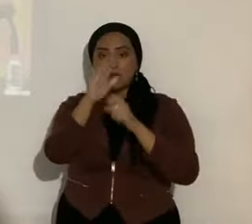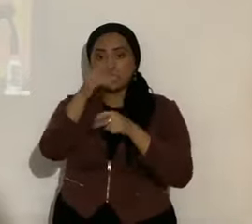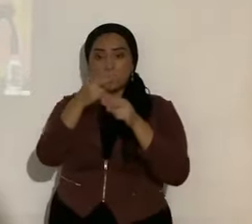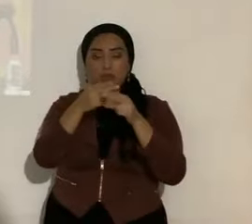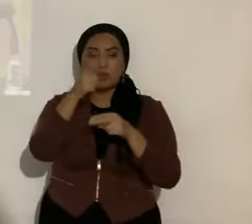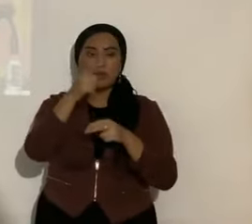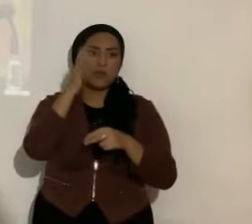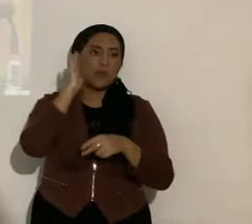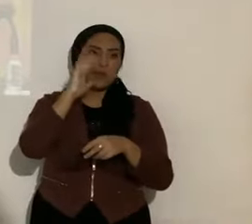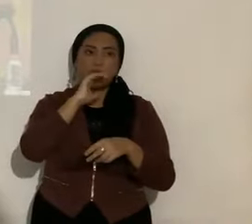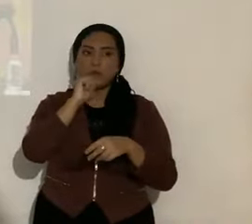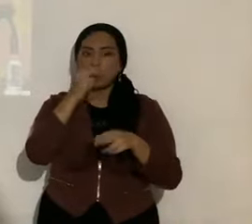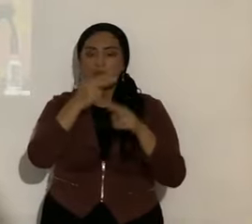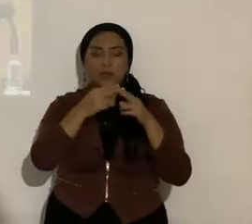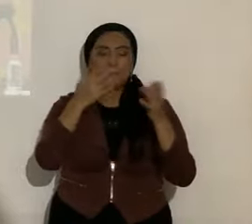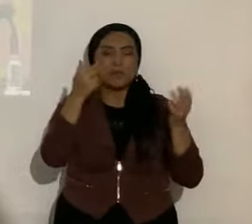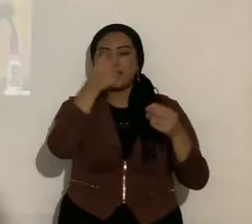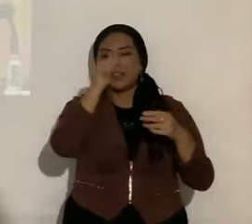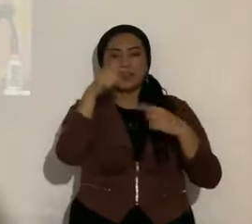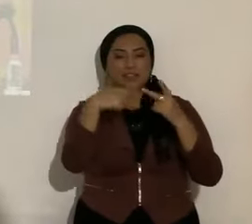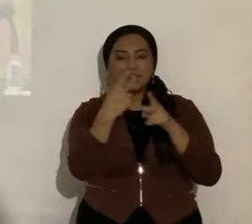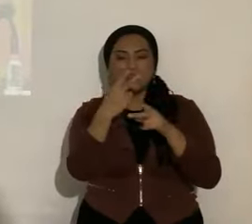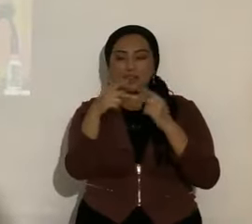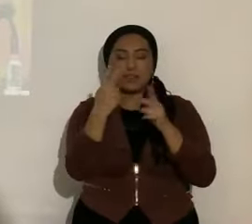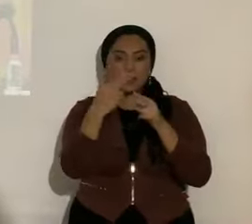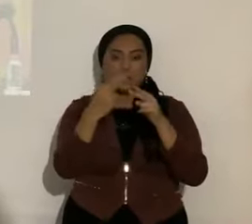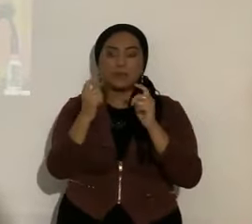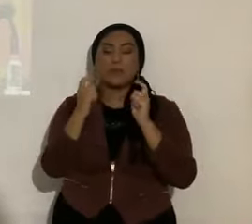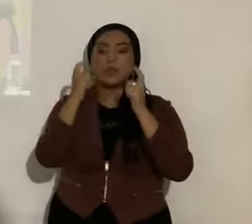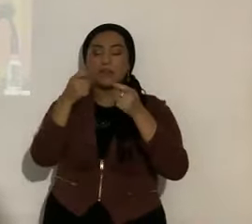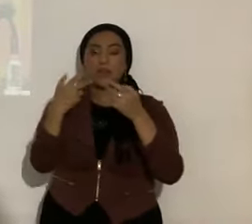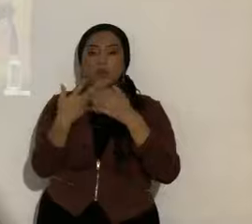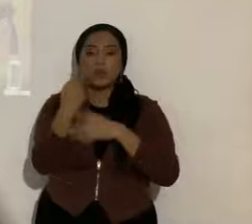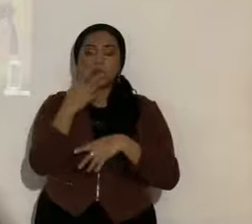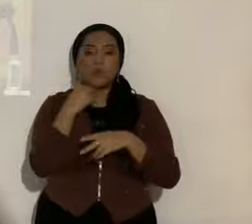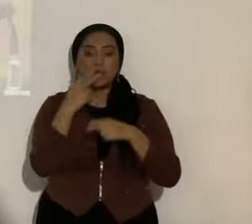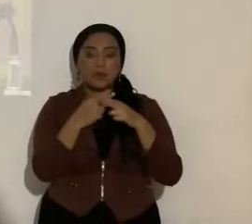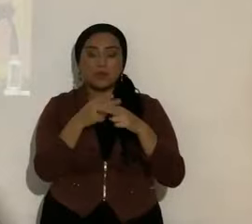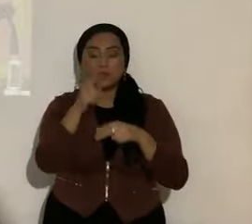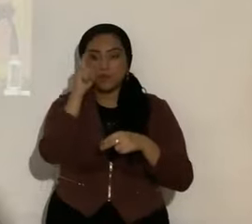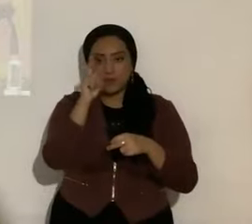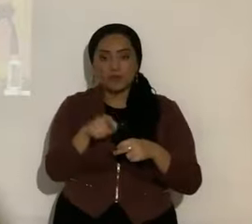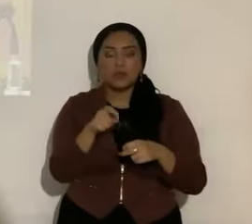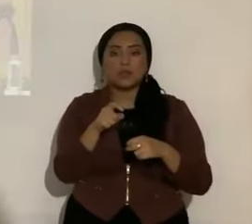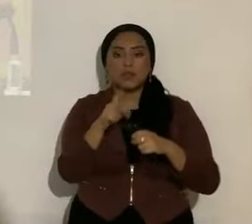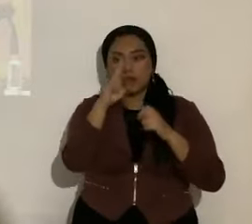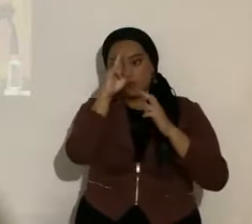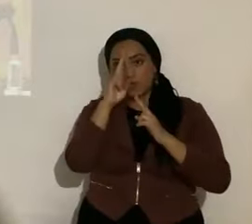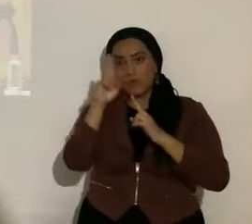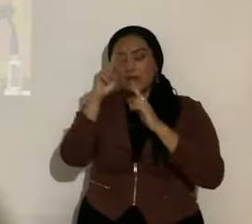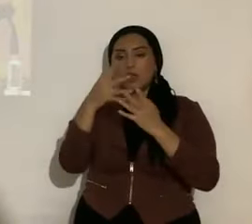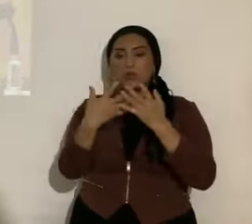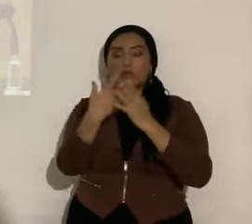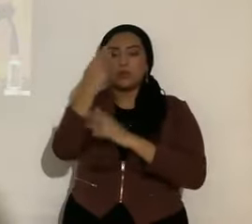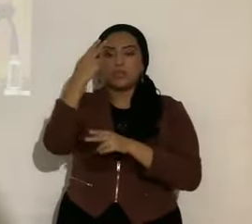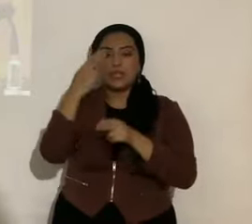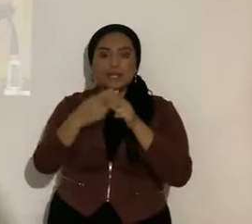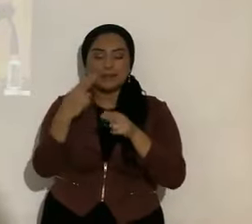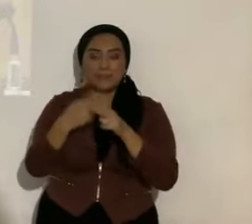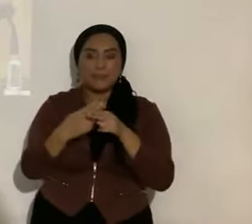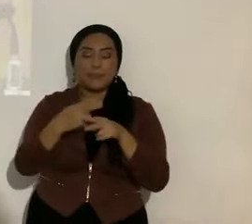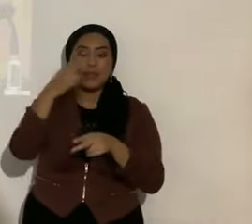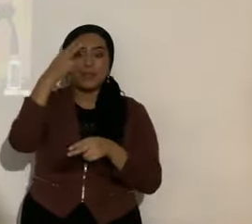te llamabas Guadalupe y se te puso un nombre hebreo, tienes que hacer honor a ese nombre.